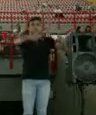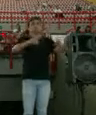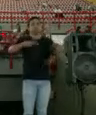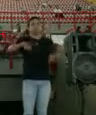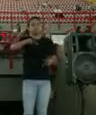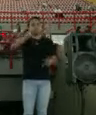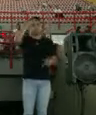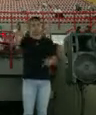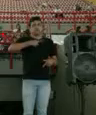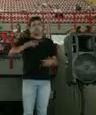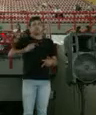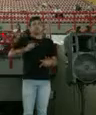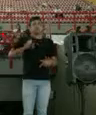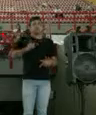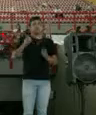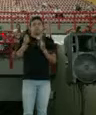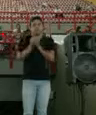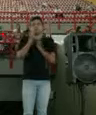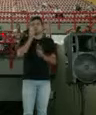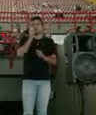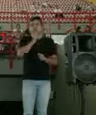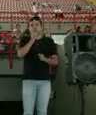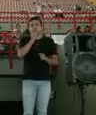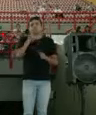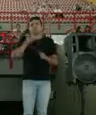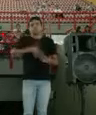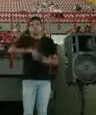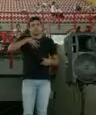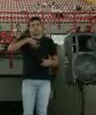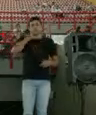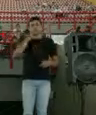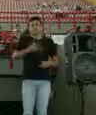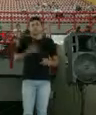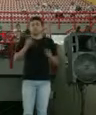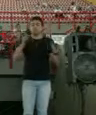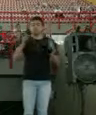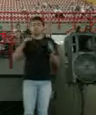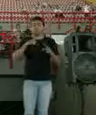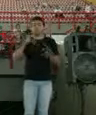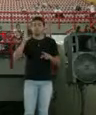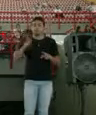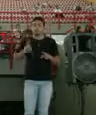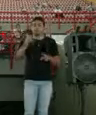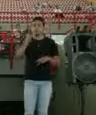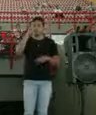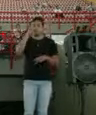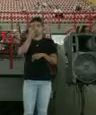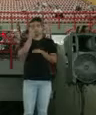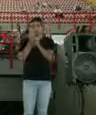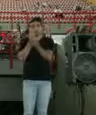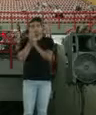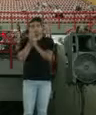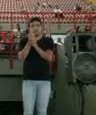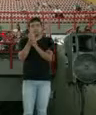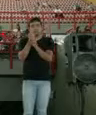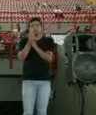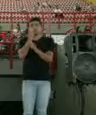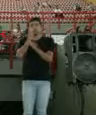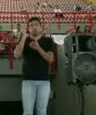uma missão você conviver. Mas é prazeroso demais. E agradável, né? Eu já tenho 18 anos já